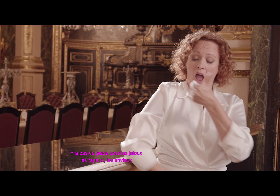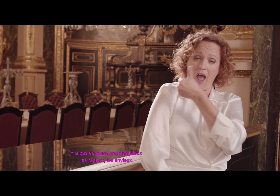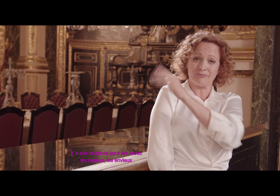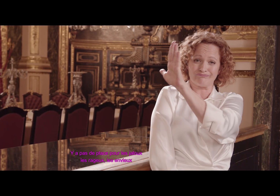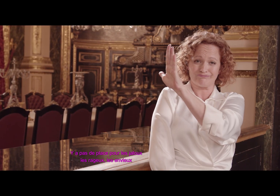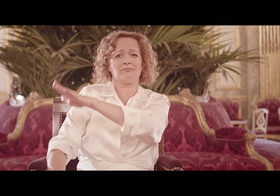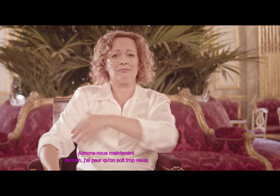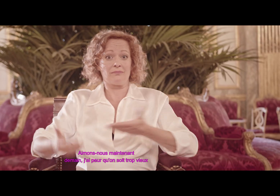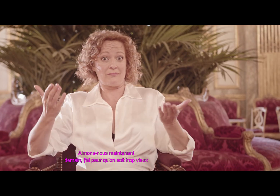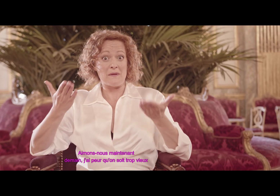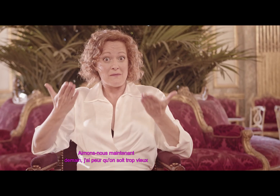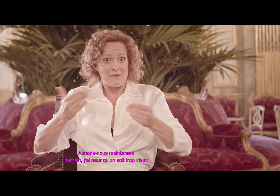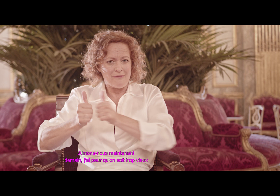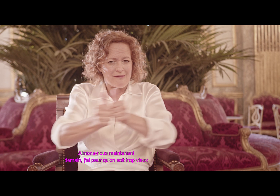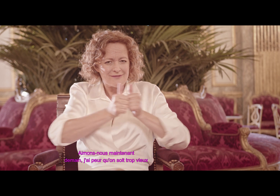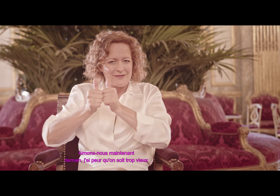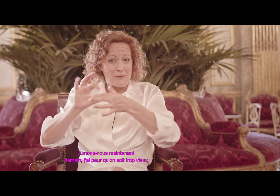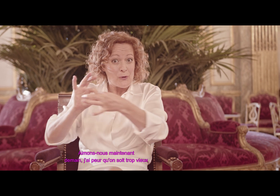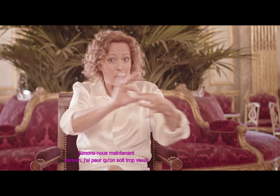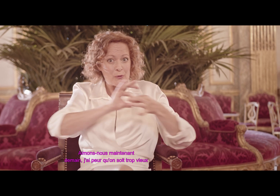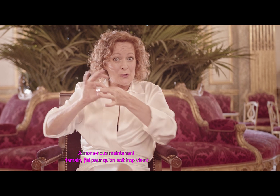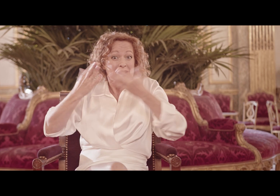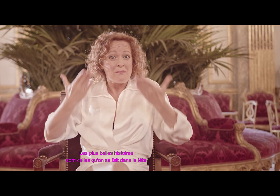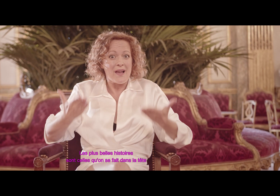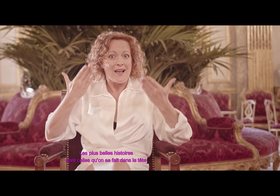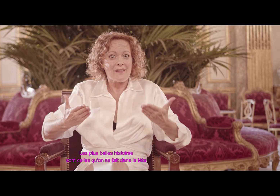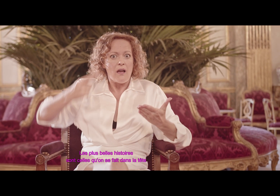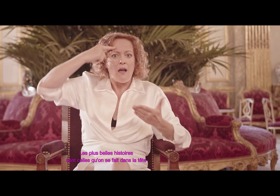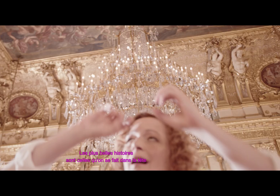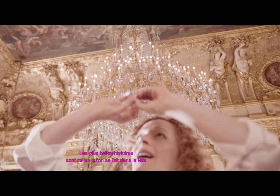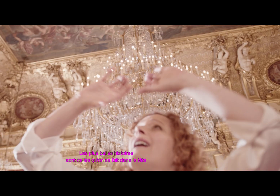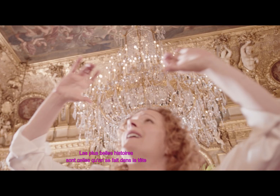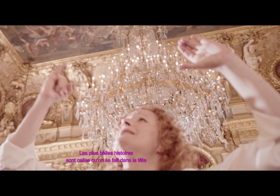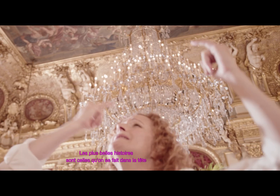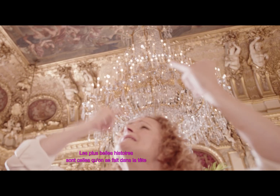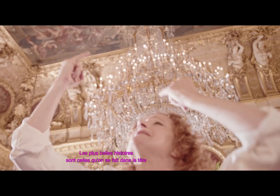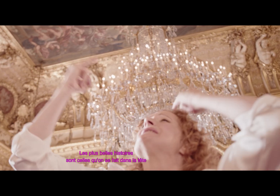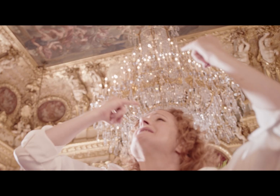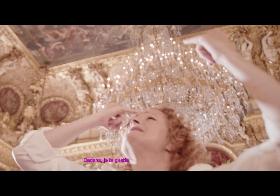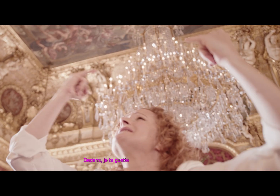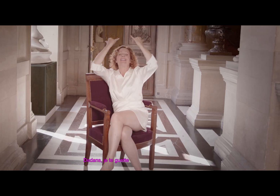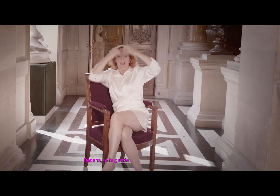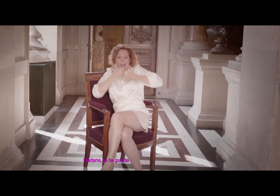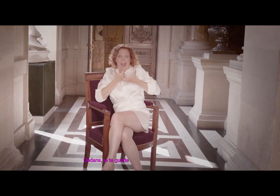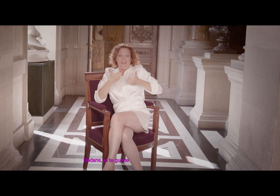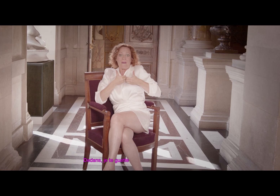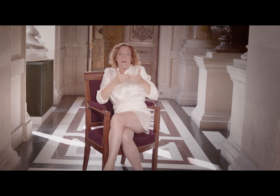les envieux. Aimons-nous maintenant, demain j'ai peur qu'on soit trop fieux. Les plus belles histoires sont celles qu'on se fait dans la tête. Dedans je te guette,